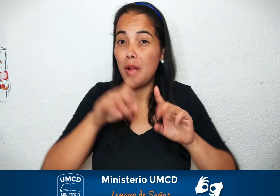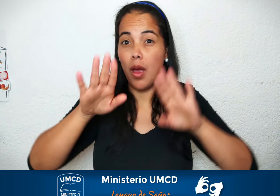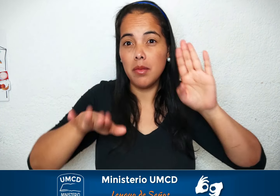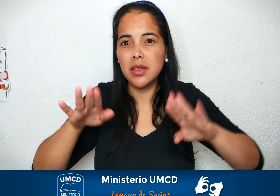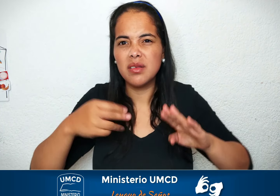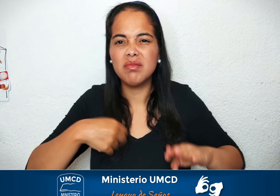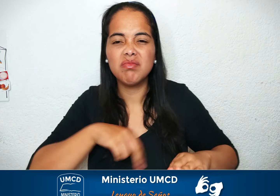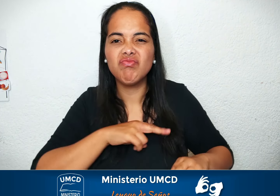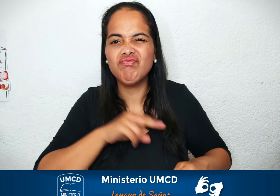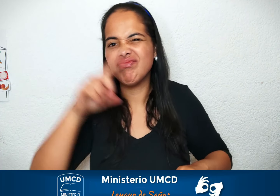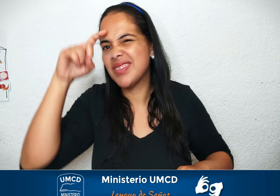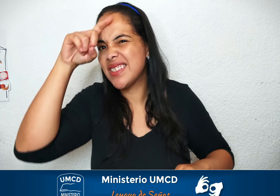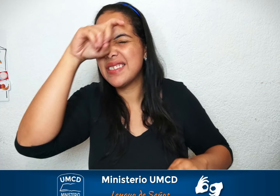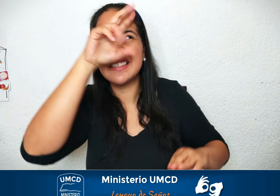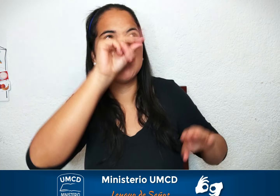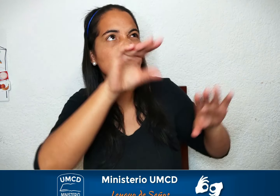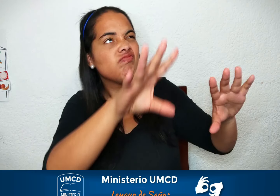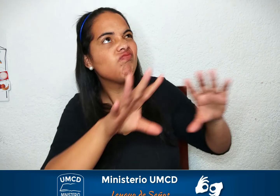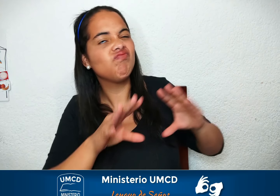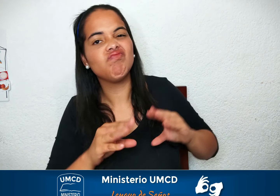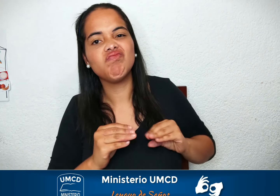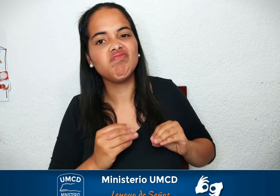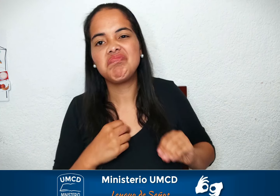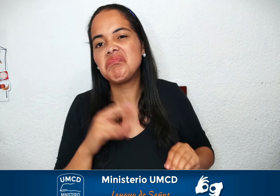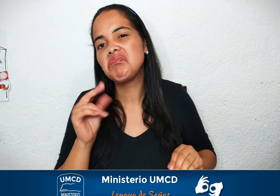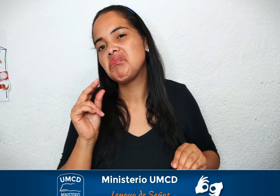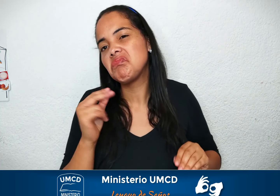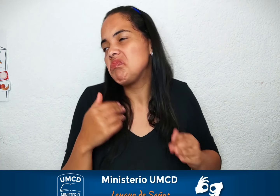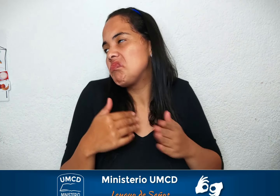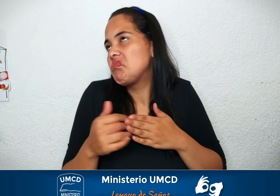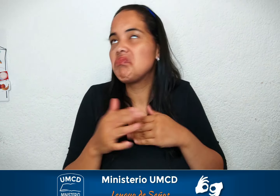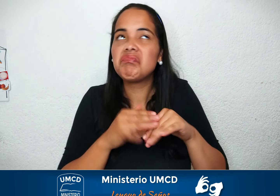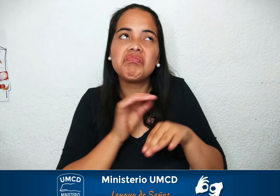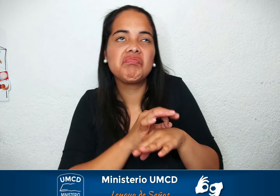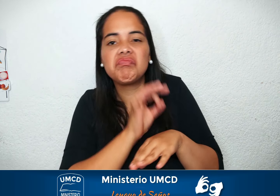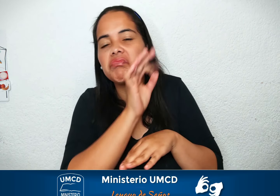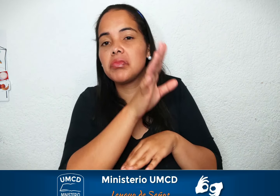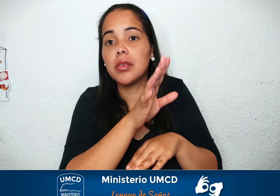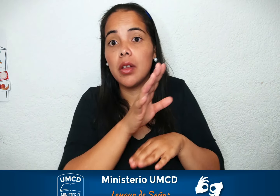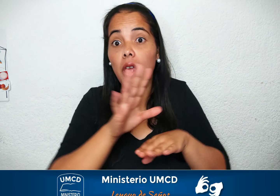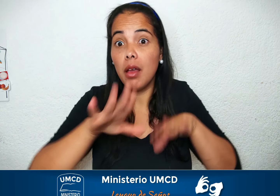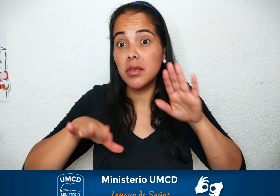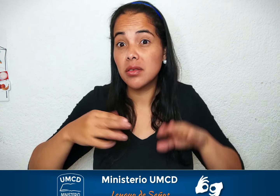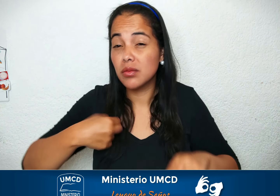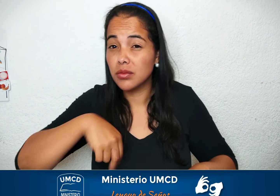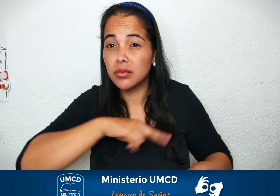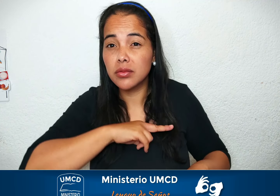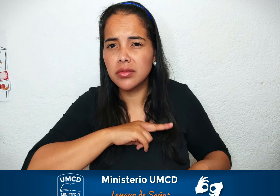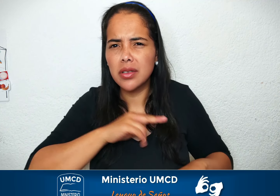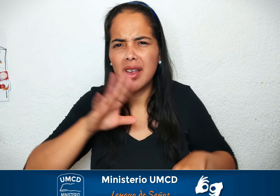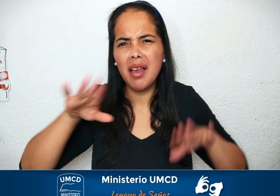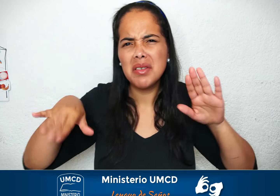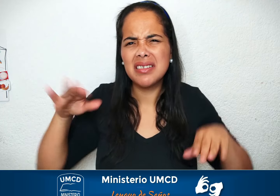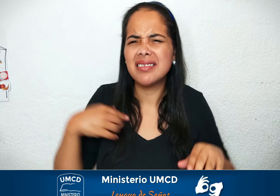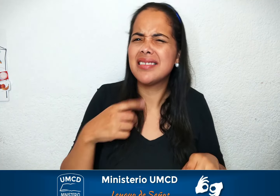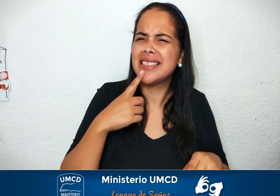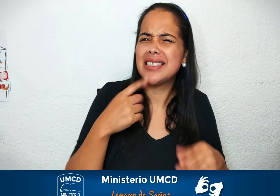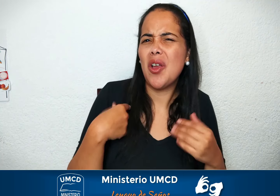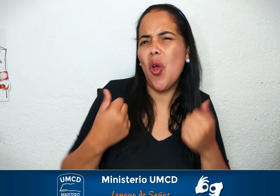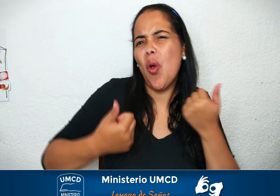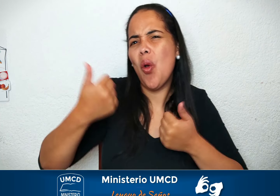difícilmente aceptado. ¿Por qué? En su razonamiento, el hombre lamentablemente considera